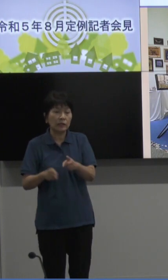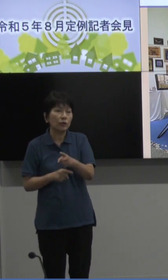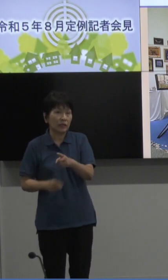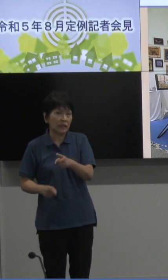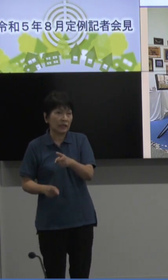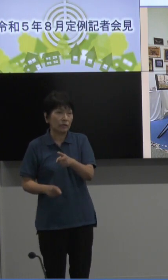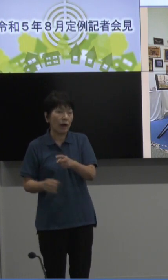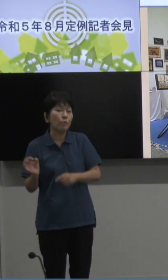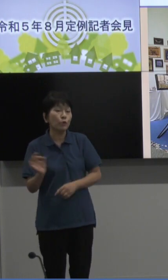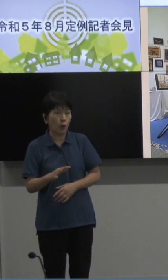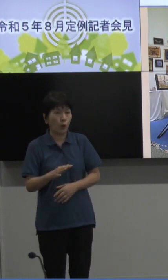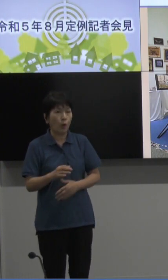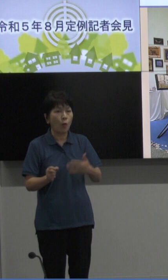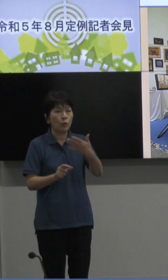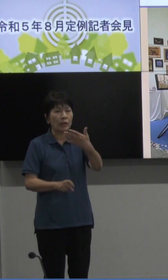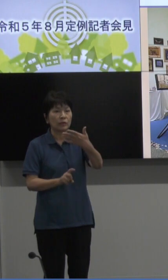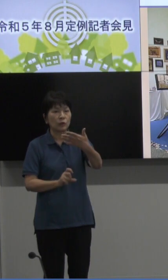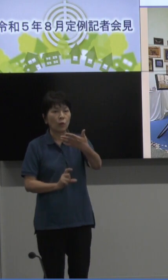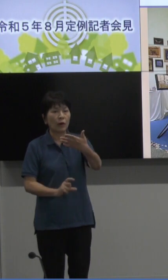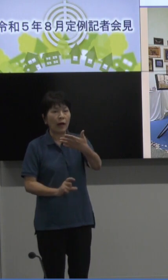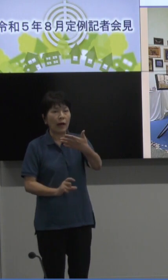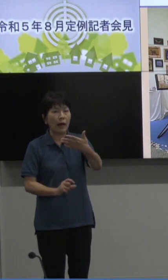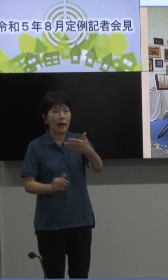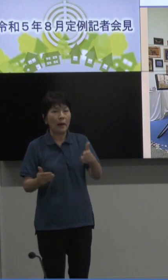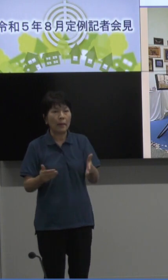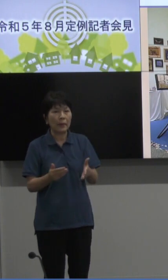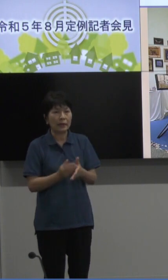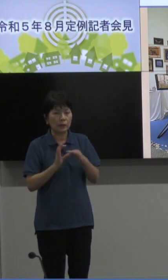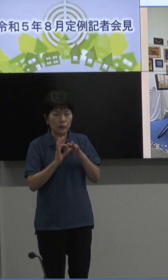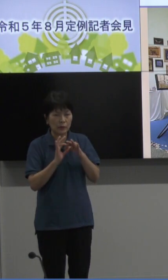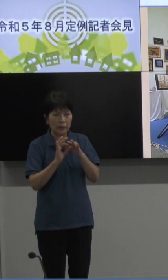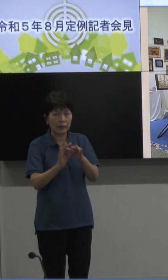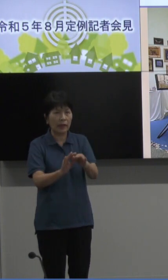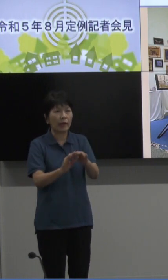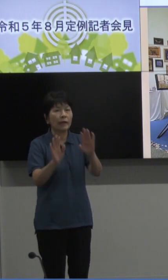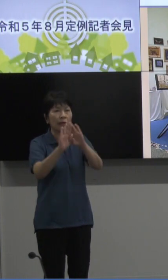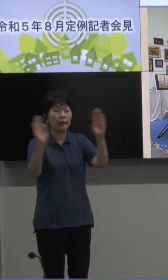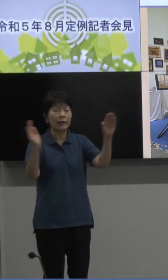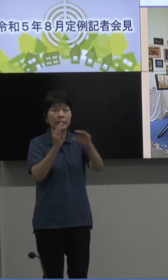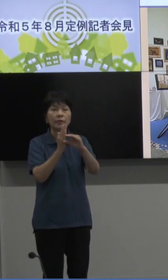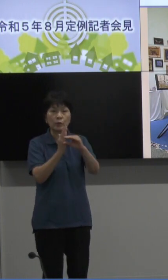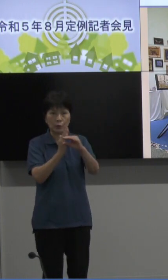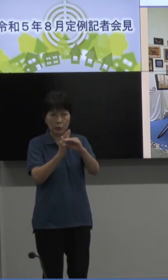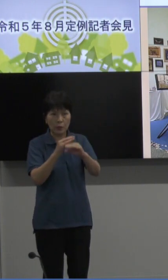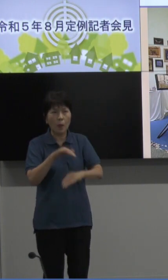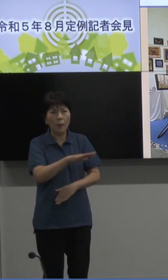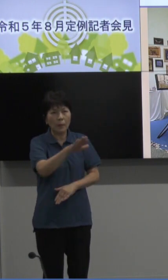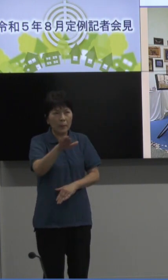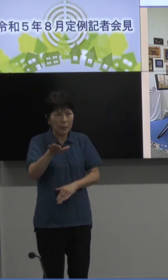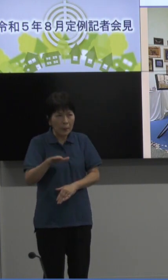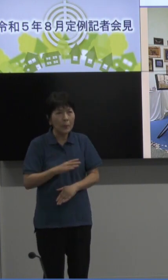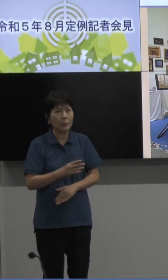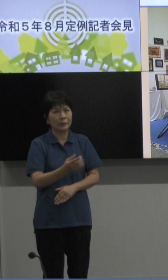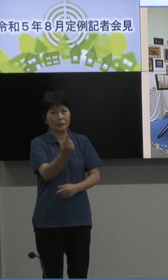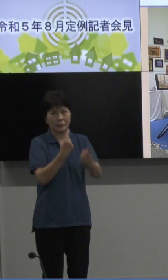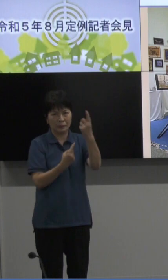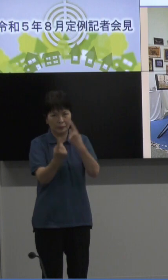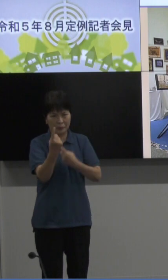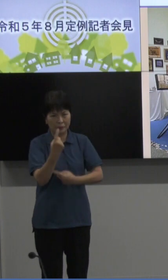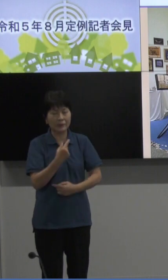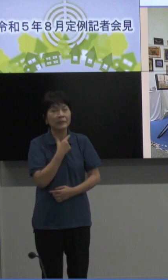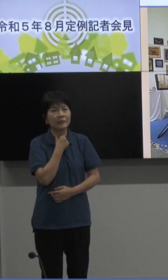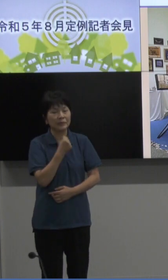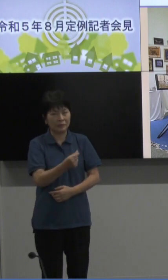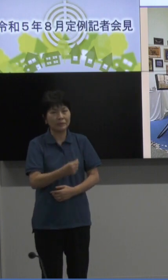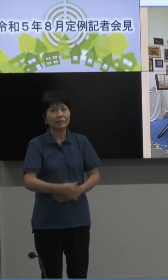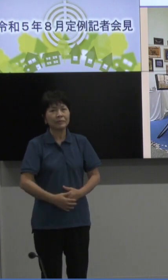で、9月10日まで引き続き行わせていただきますので、ぜひ多くの方にですね、おいでいただきたい